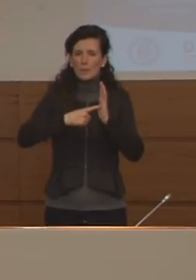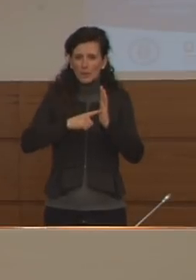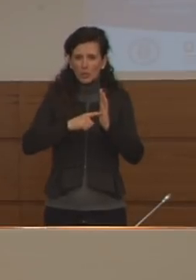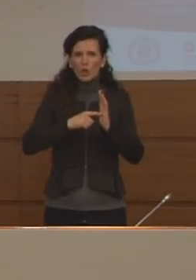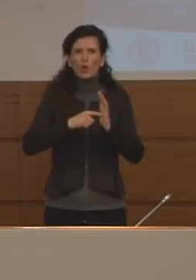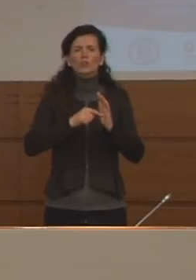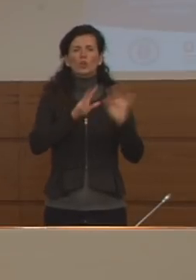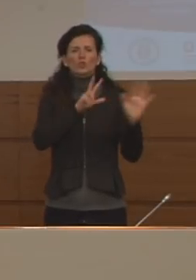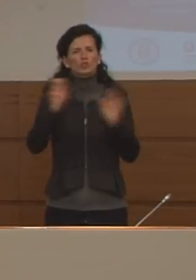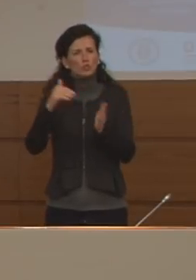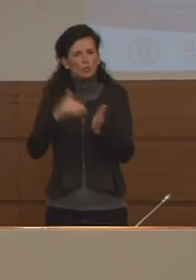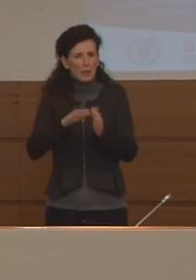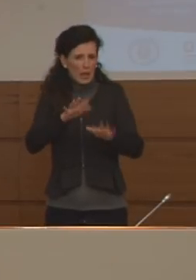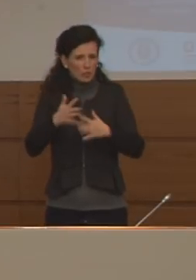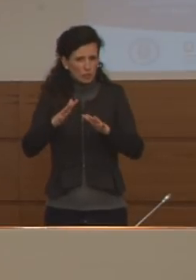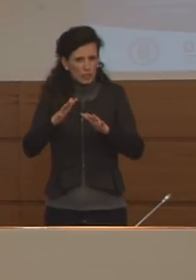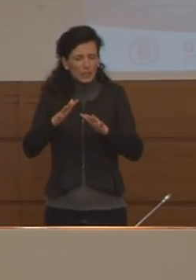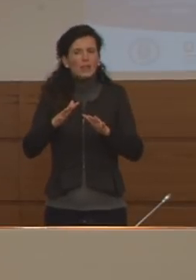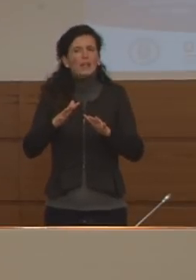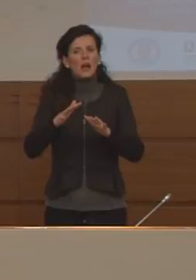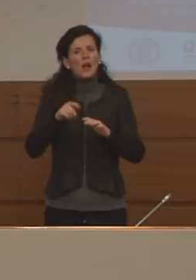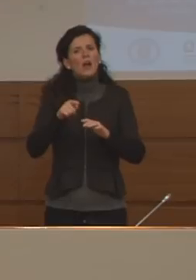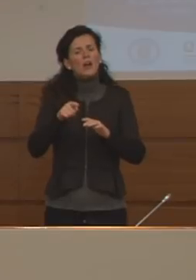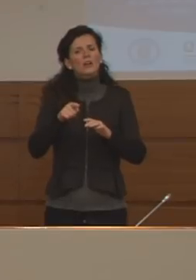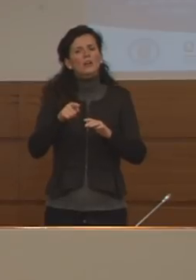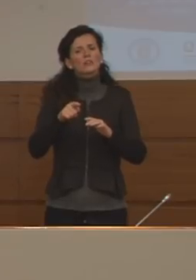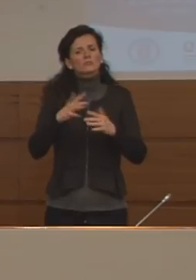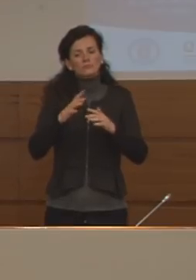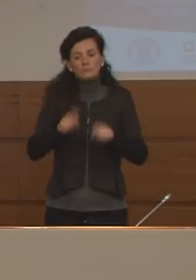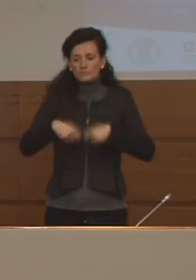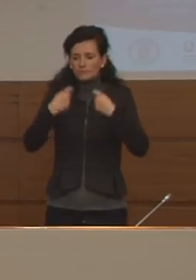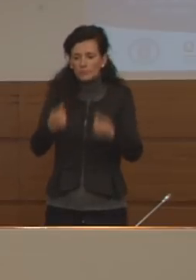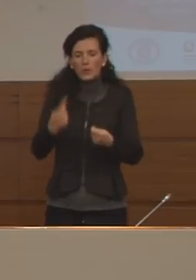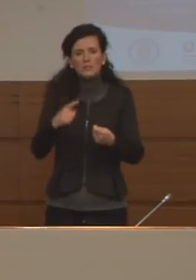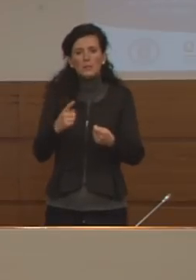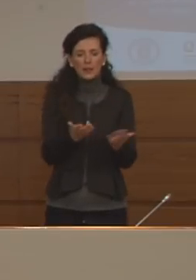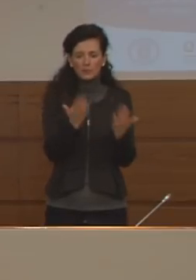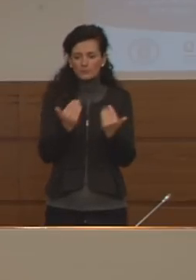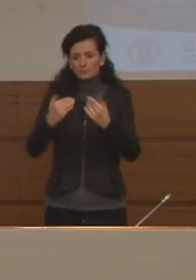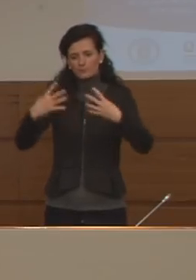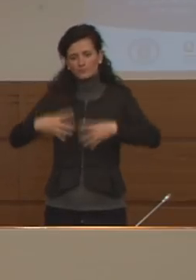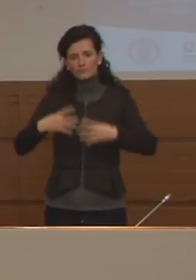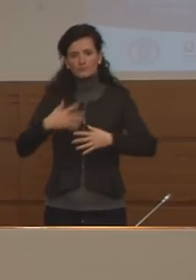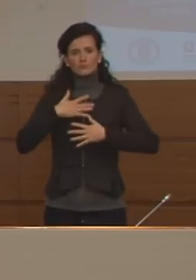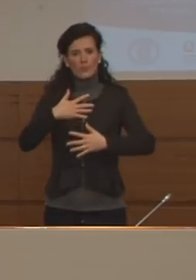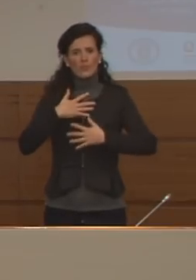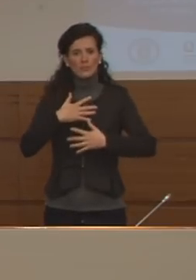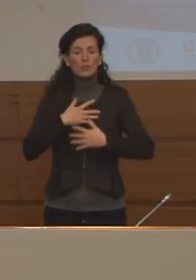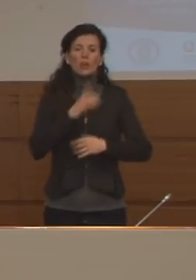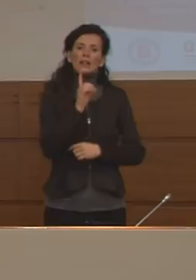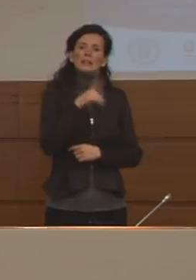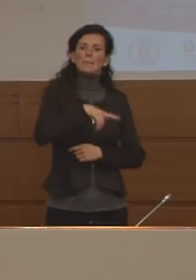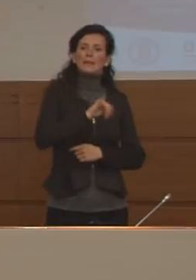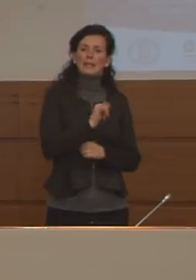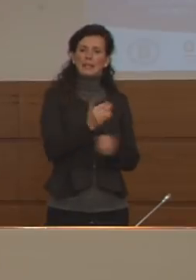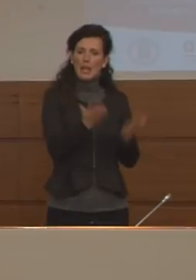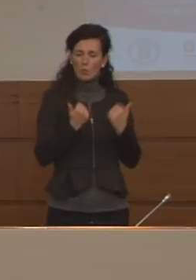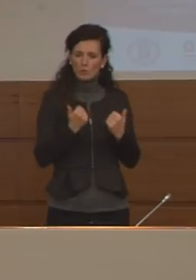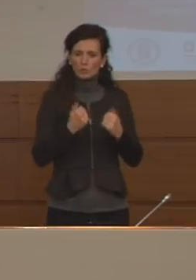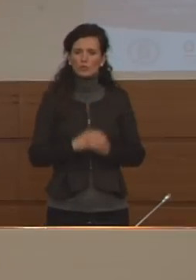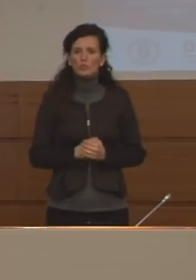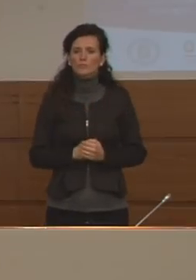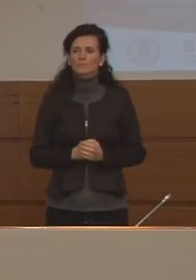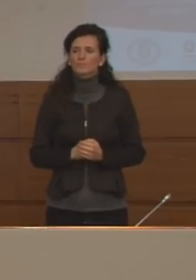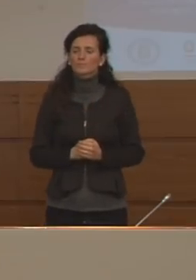circa le somme già spese per l'acquisto di ventilatori e di dispositivi di protezione individuale voglio